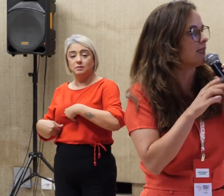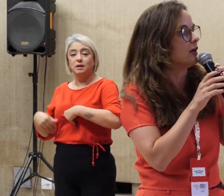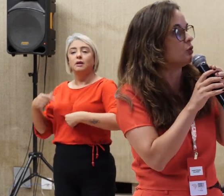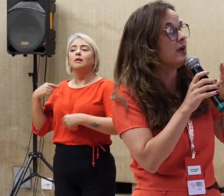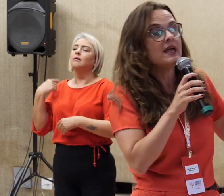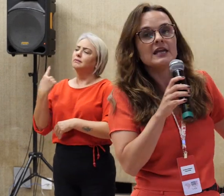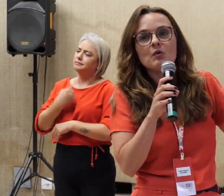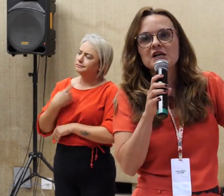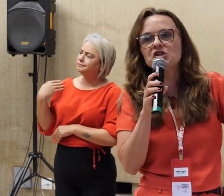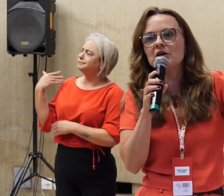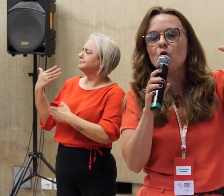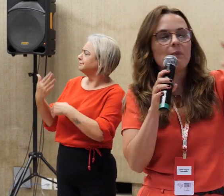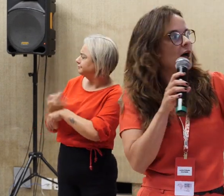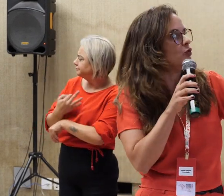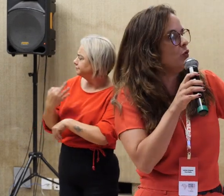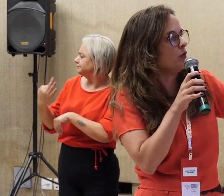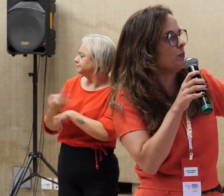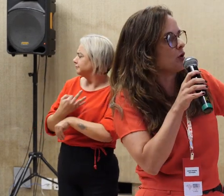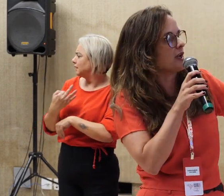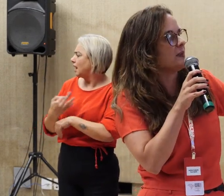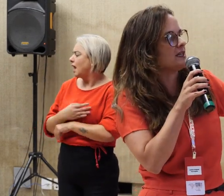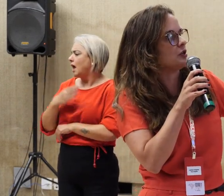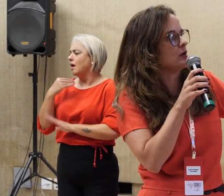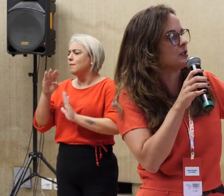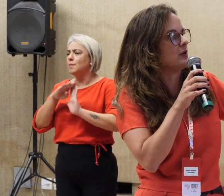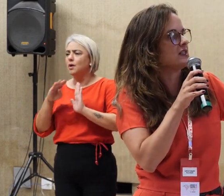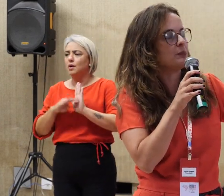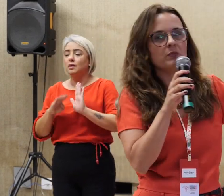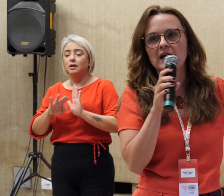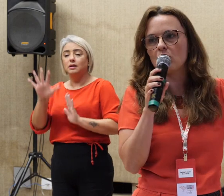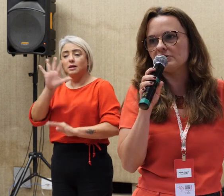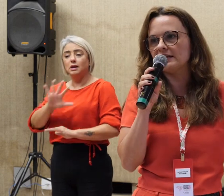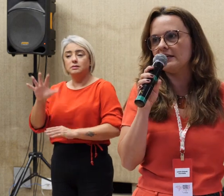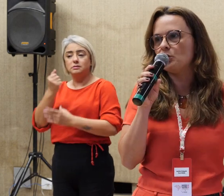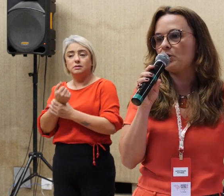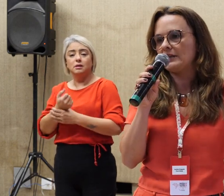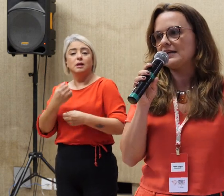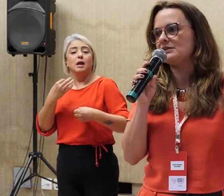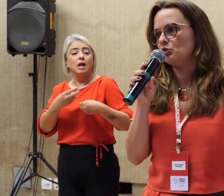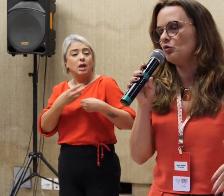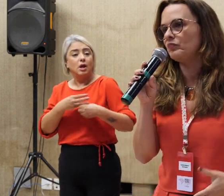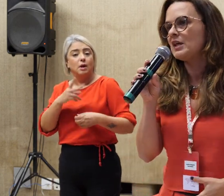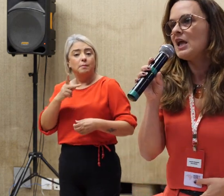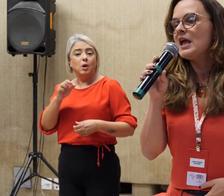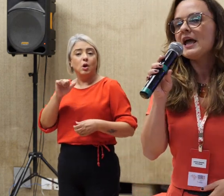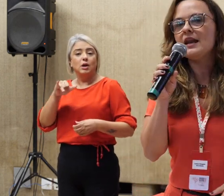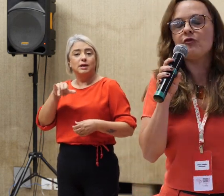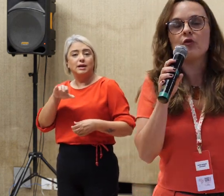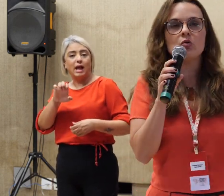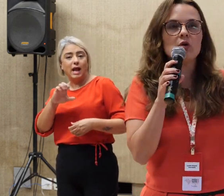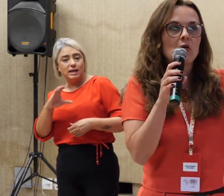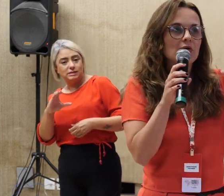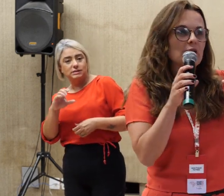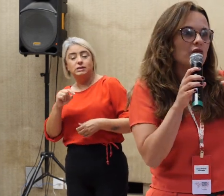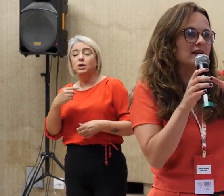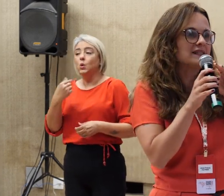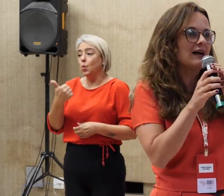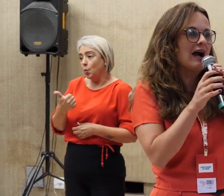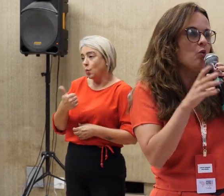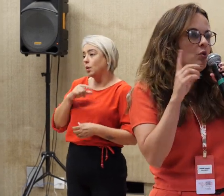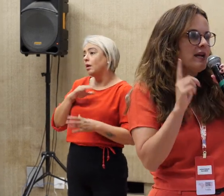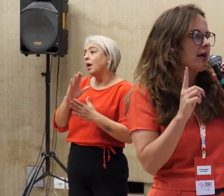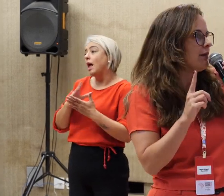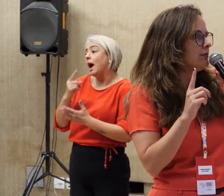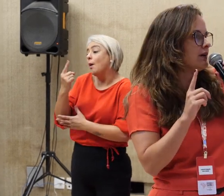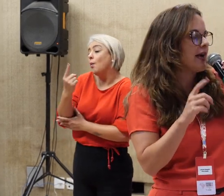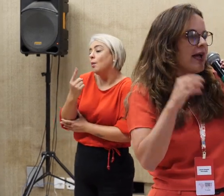vem tentando. E eu acho que o Programa Nacional de Segurança Pública com Cidadania, o PRONASS 1, ele foi talvez